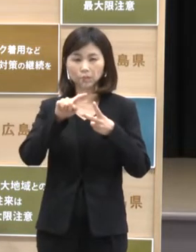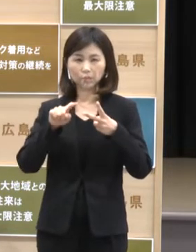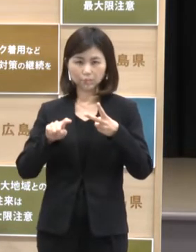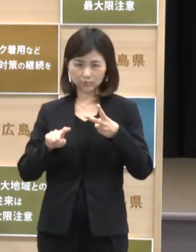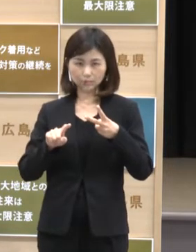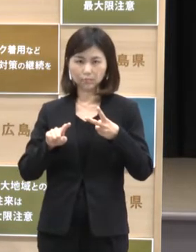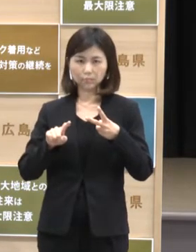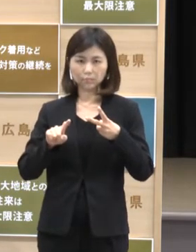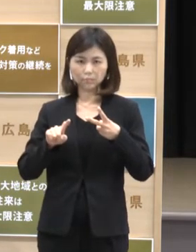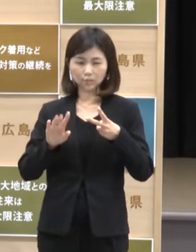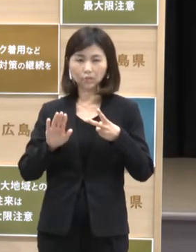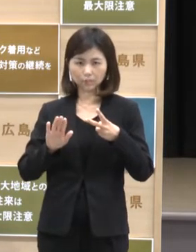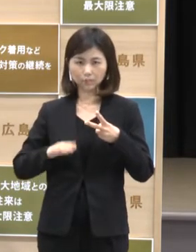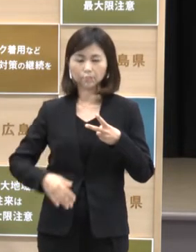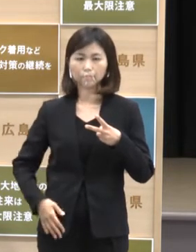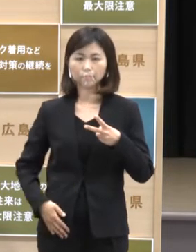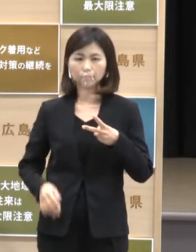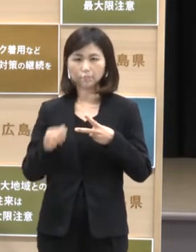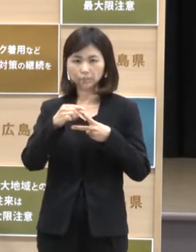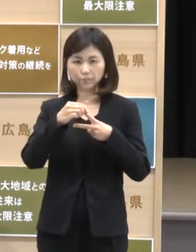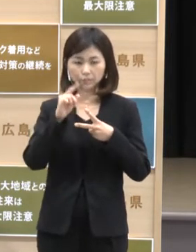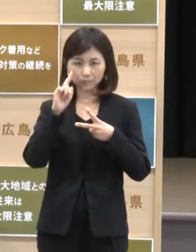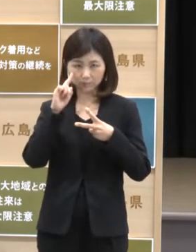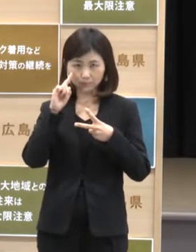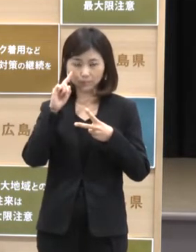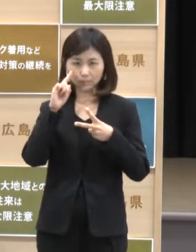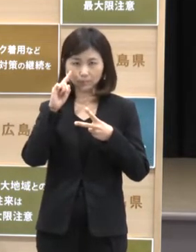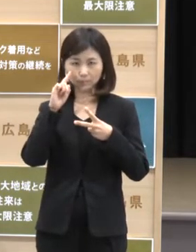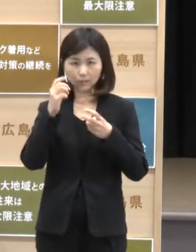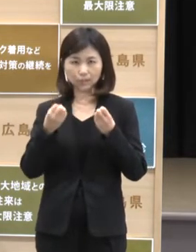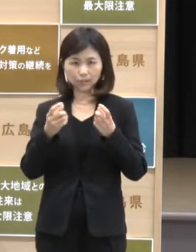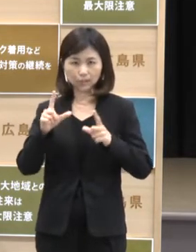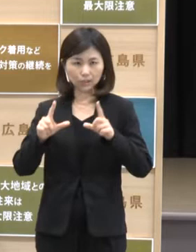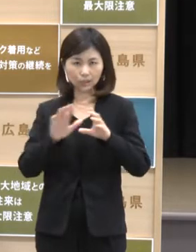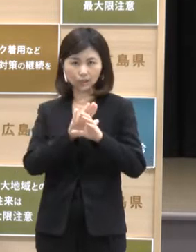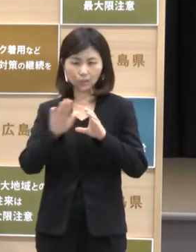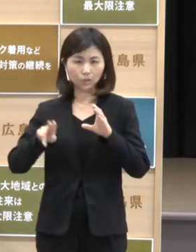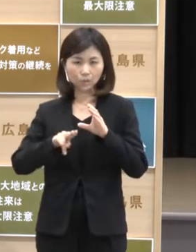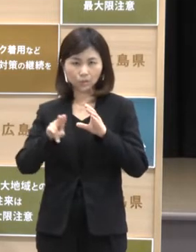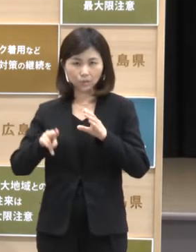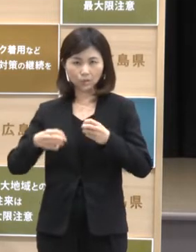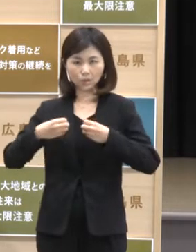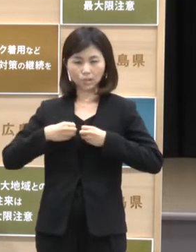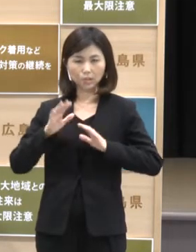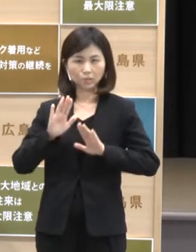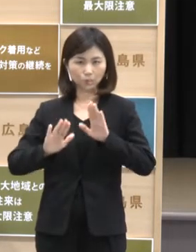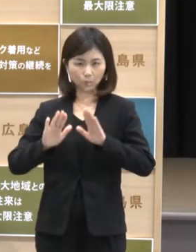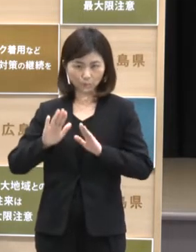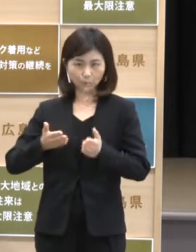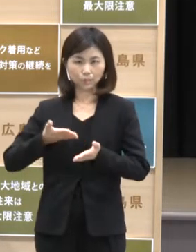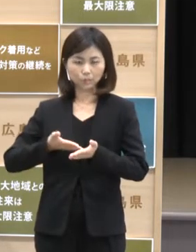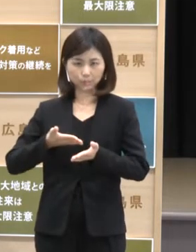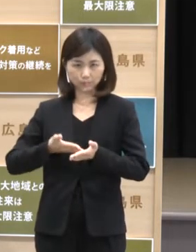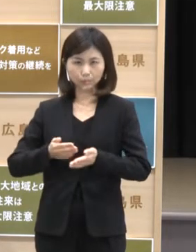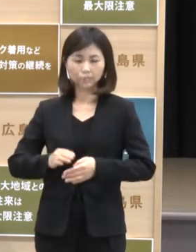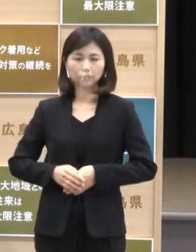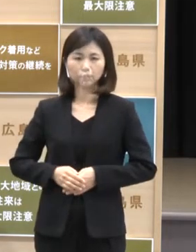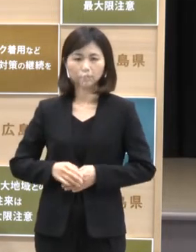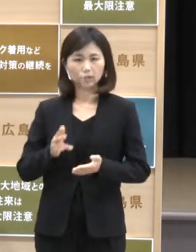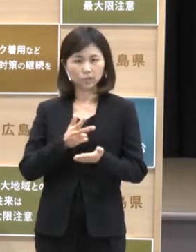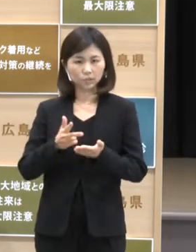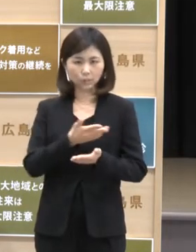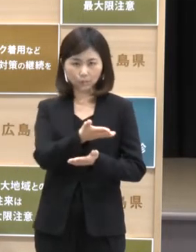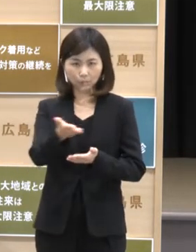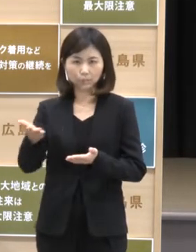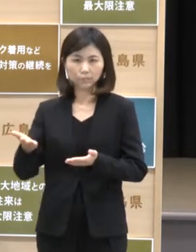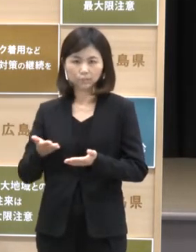ほど、ございまして、1点目は新型コロナウイルスの感染状況等についてのご説明です。お手元資料はあると